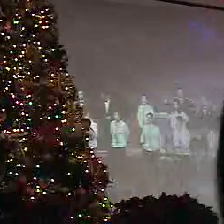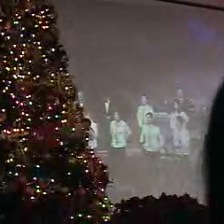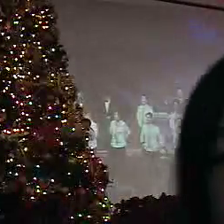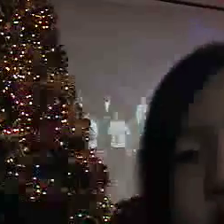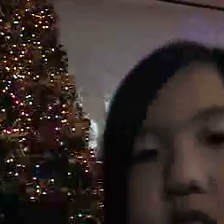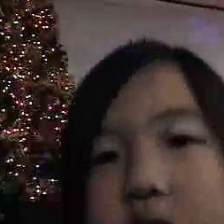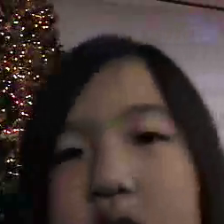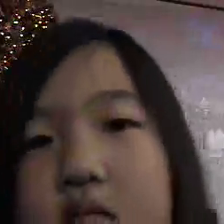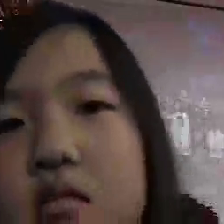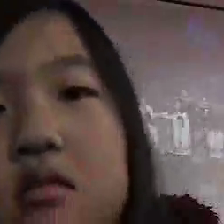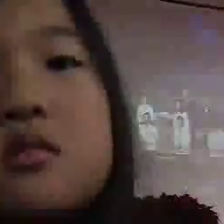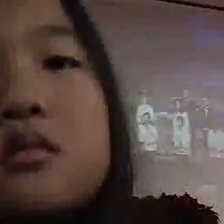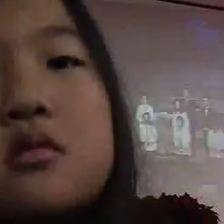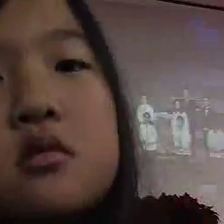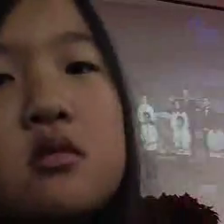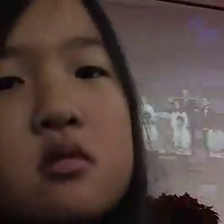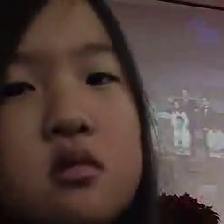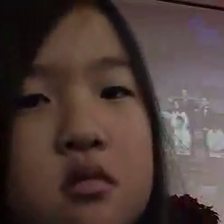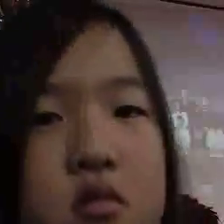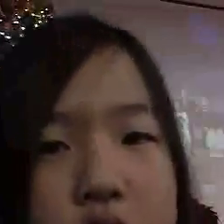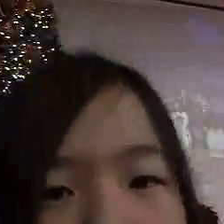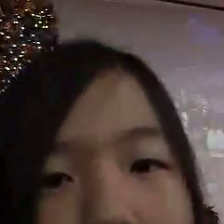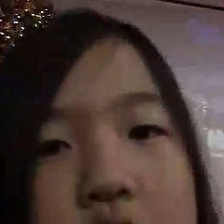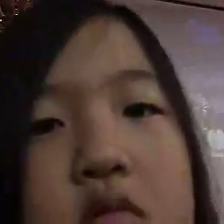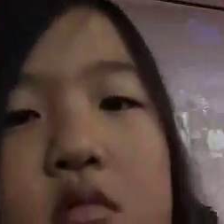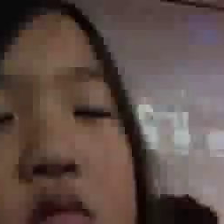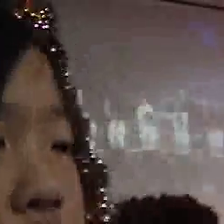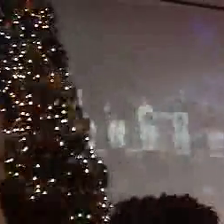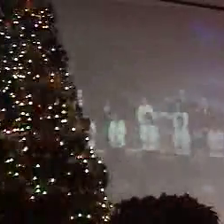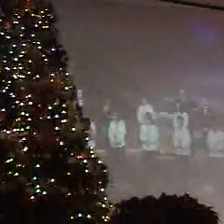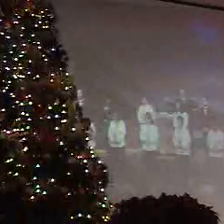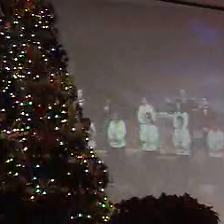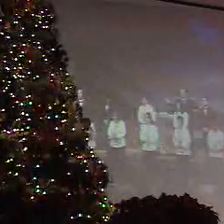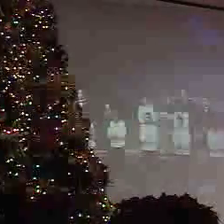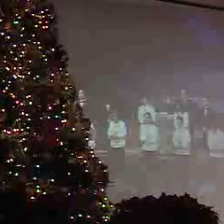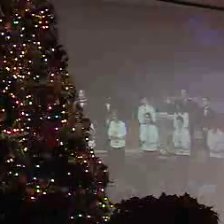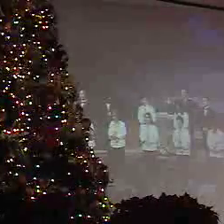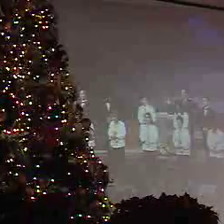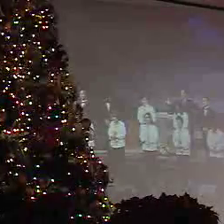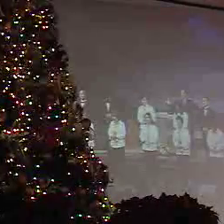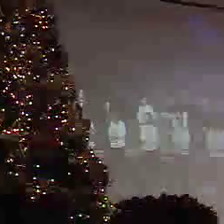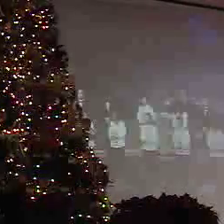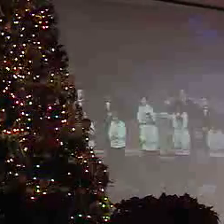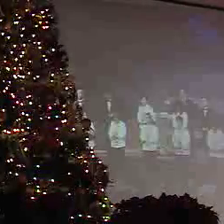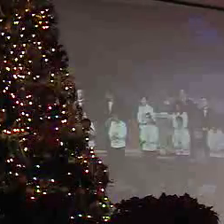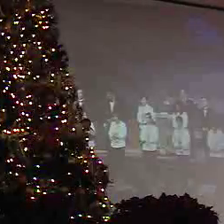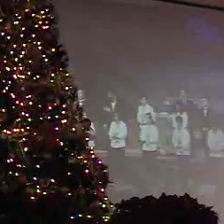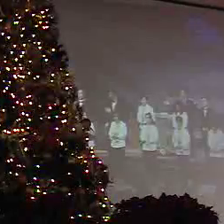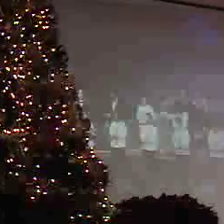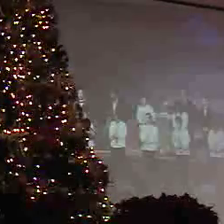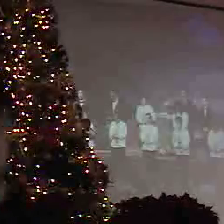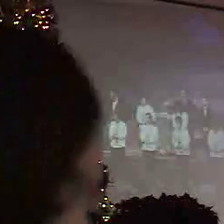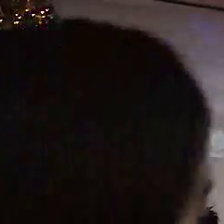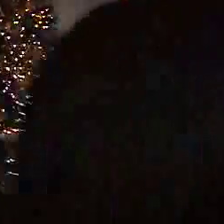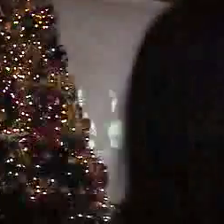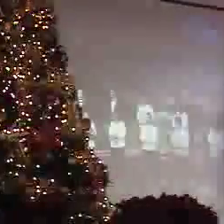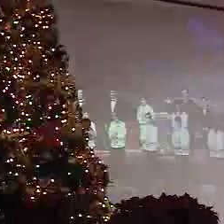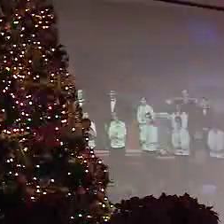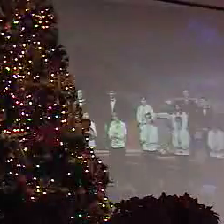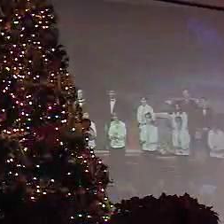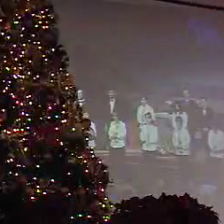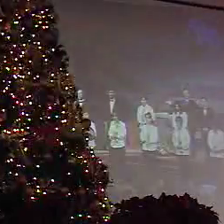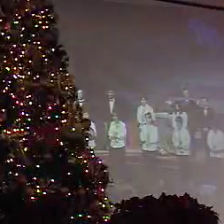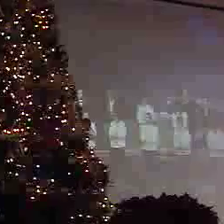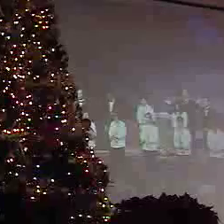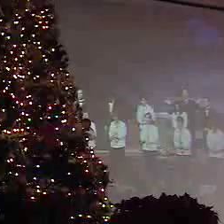만끽하고 새로운 아이덴티티를 가지고 일어서라고 말씀하시는 주님 앞에 우리 모두 나오기를 원합니다.